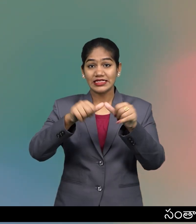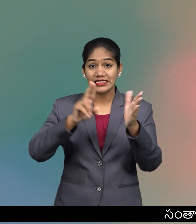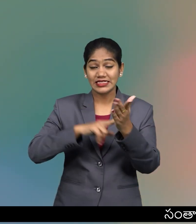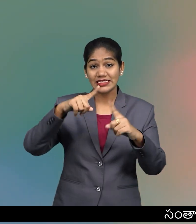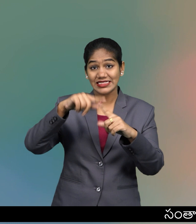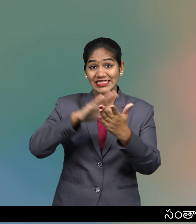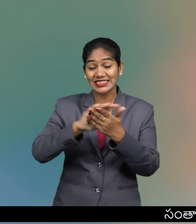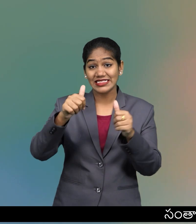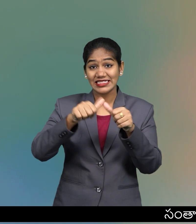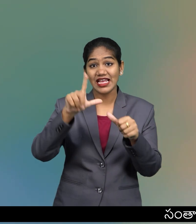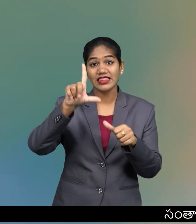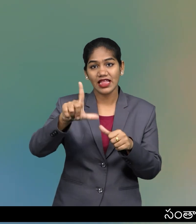సంతాల్ తిరుగుబాటు.